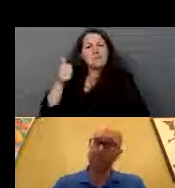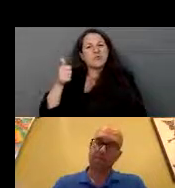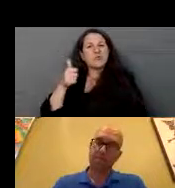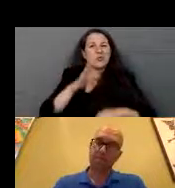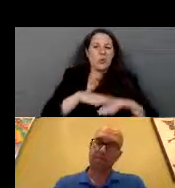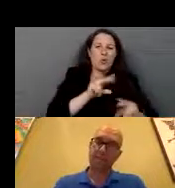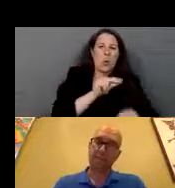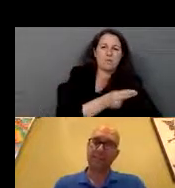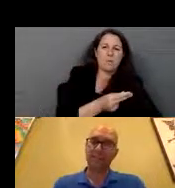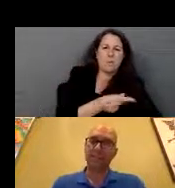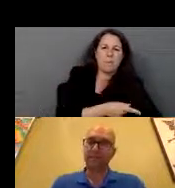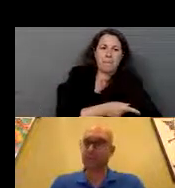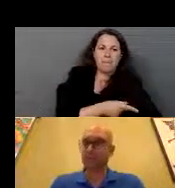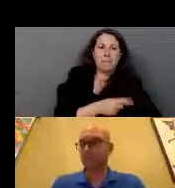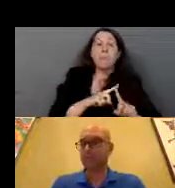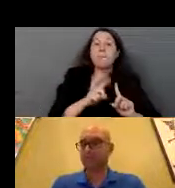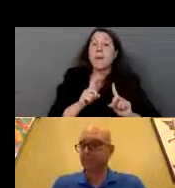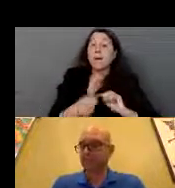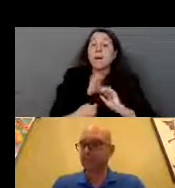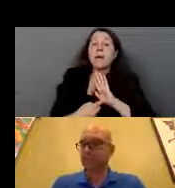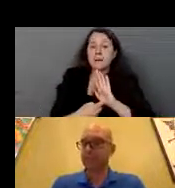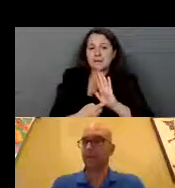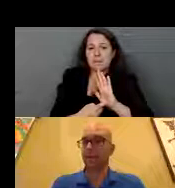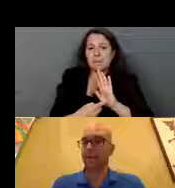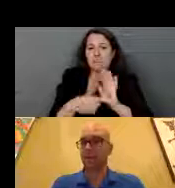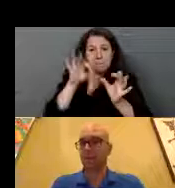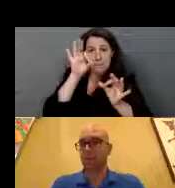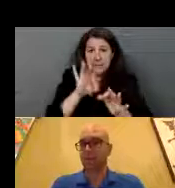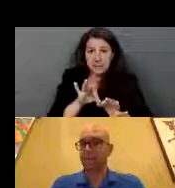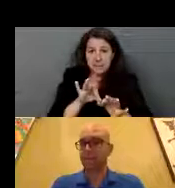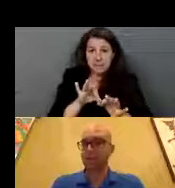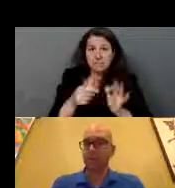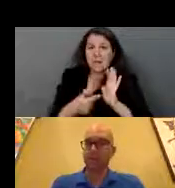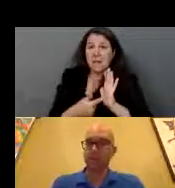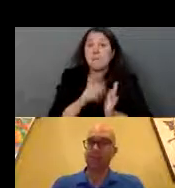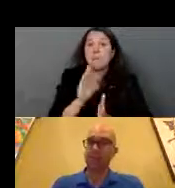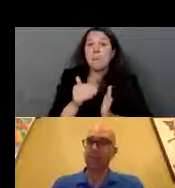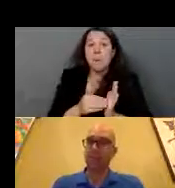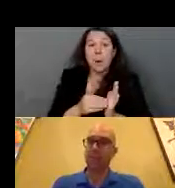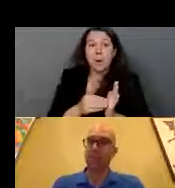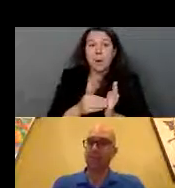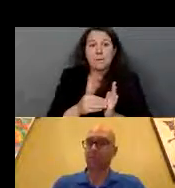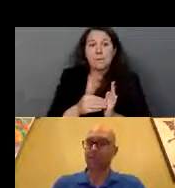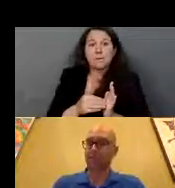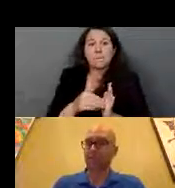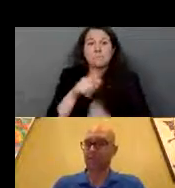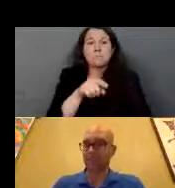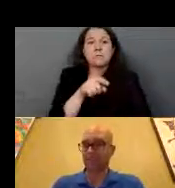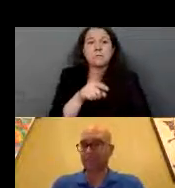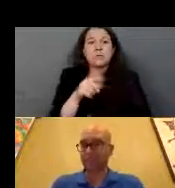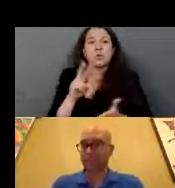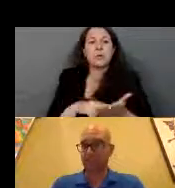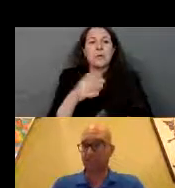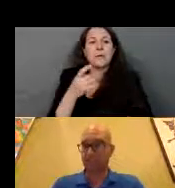vais, par contre, vous présenter un exemple très spécifique qui est un exemple de Montréal. En juillet 2018, 66 personnes qui